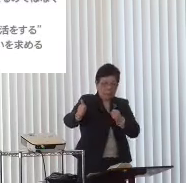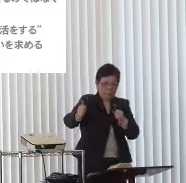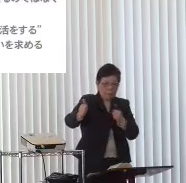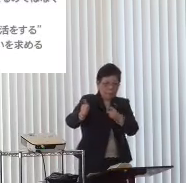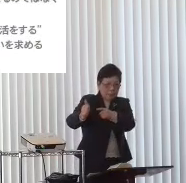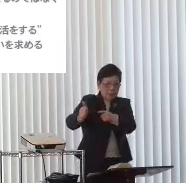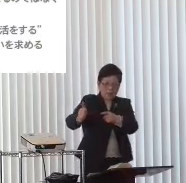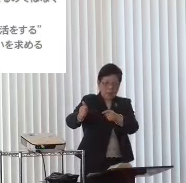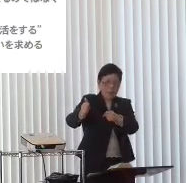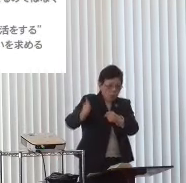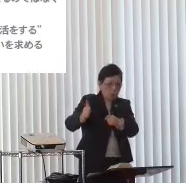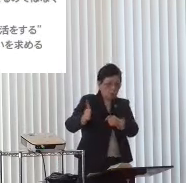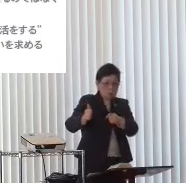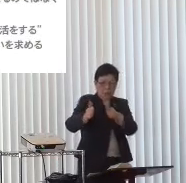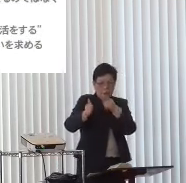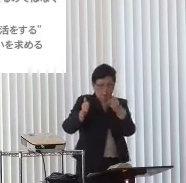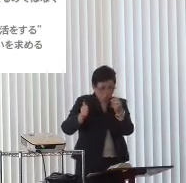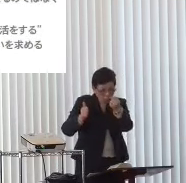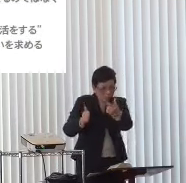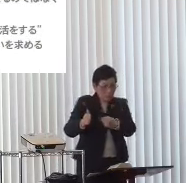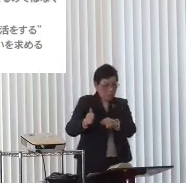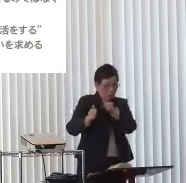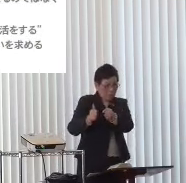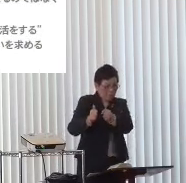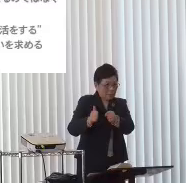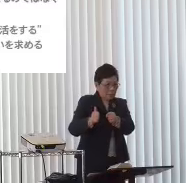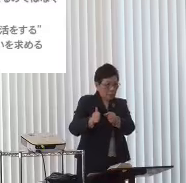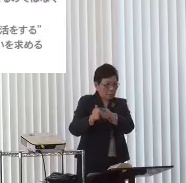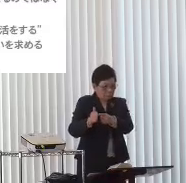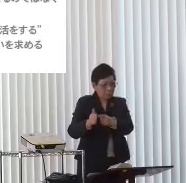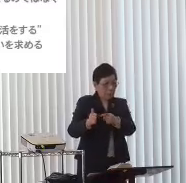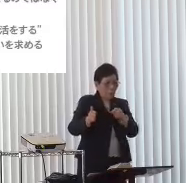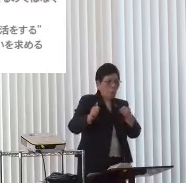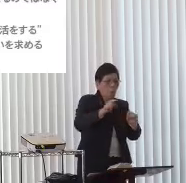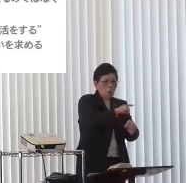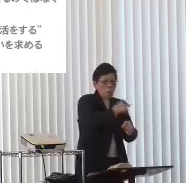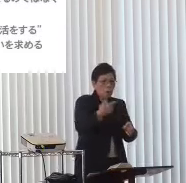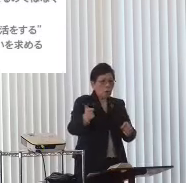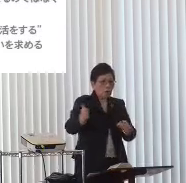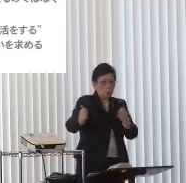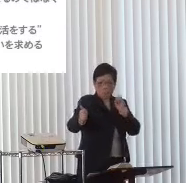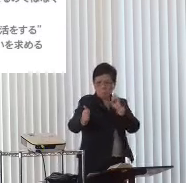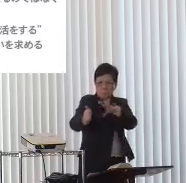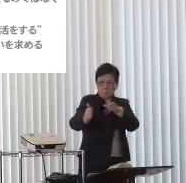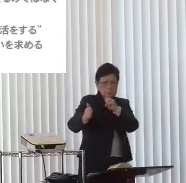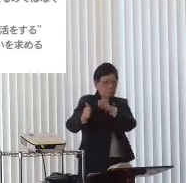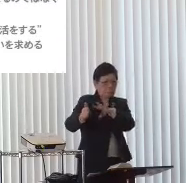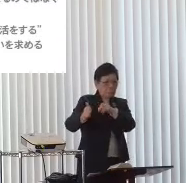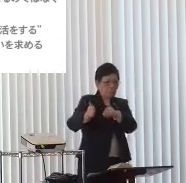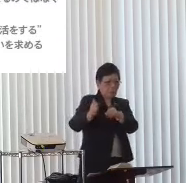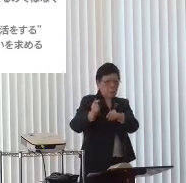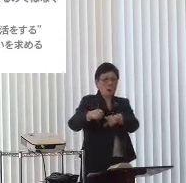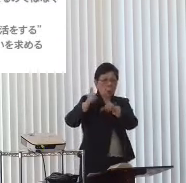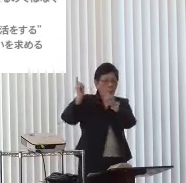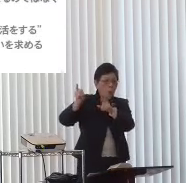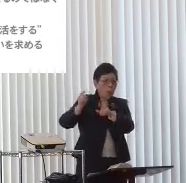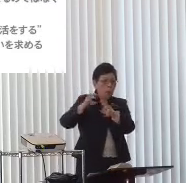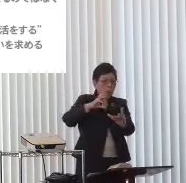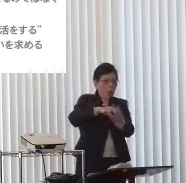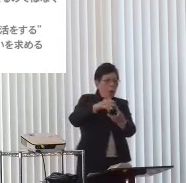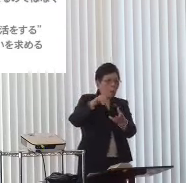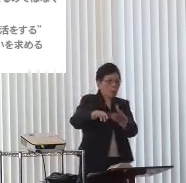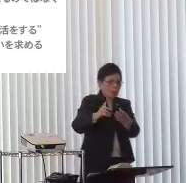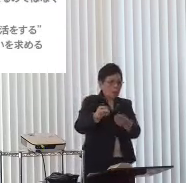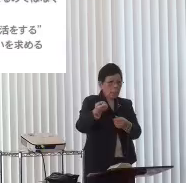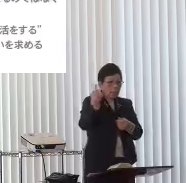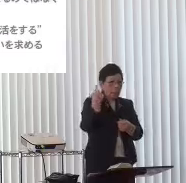ただその、皆さんご覧になった方はご存じだと思いますが、あの東京から箱根までですね100キ